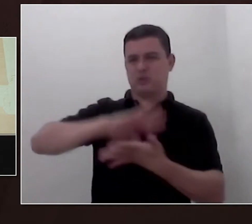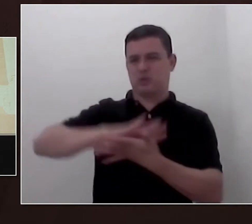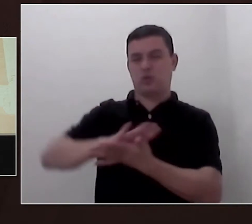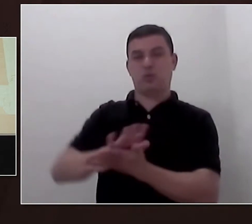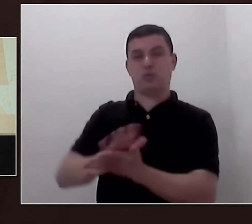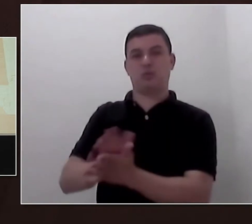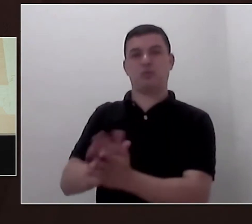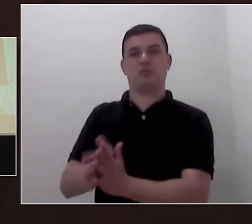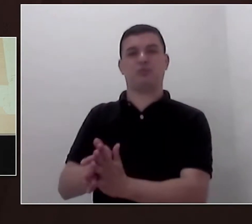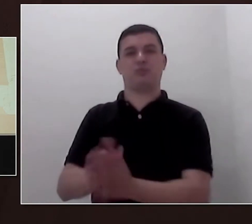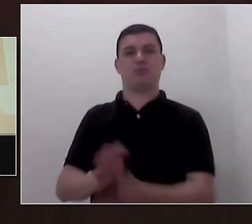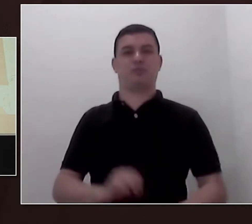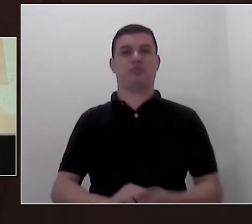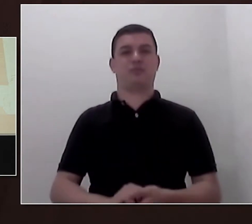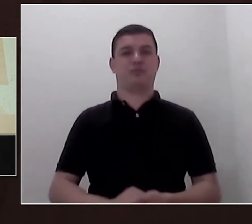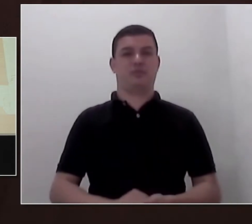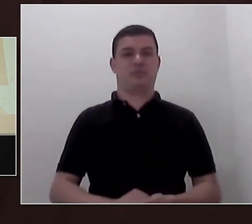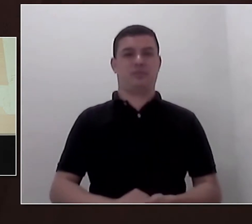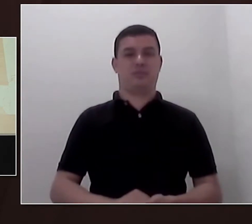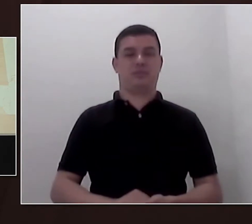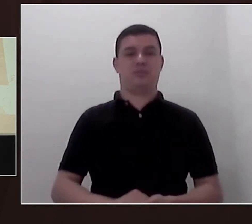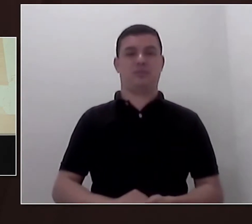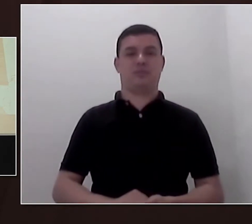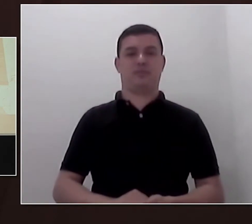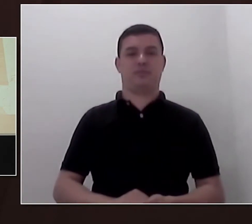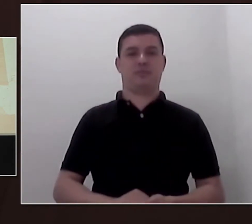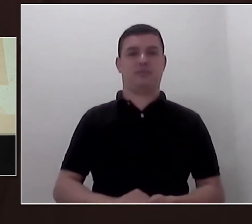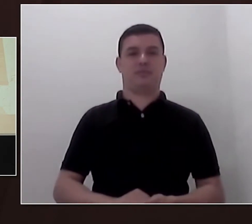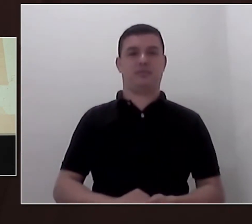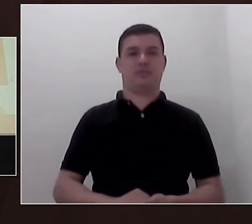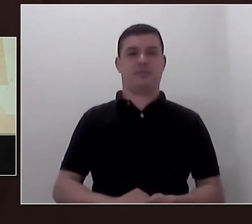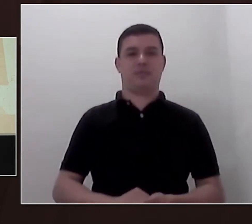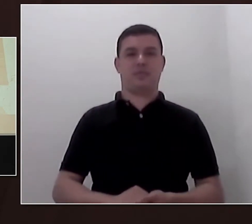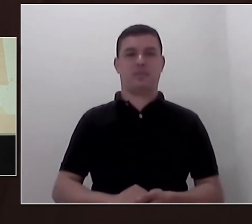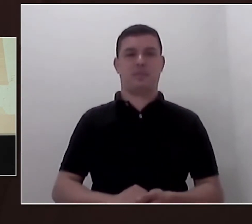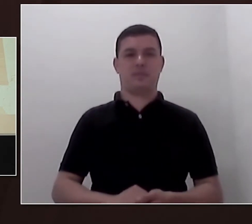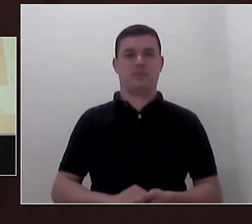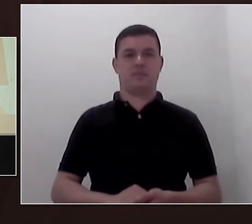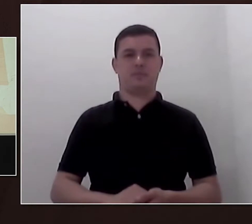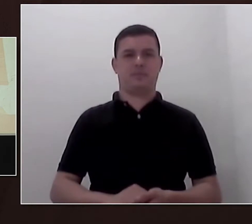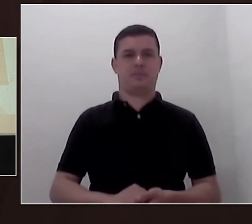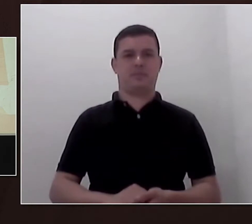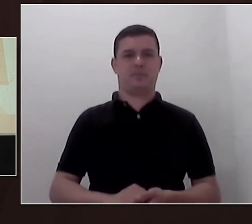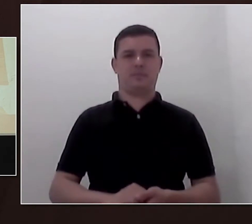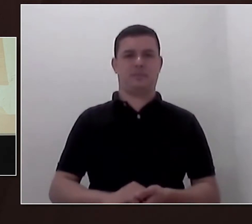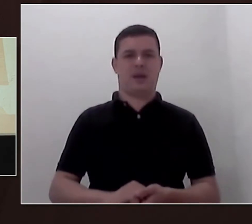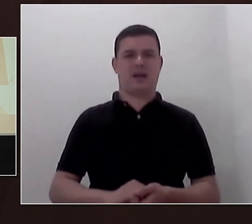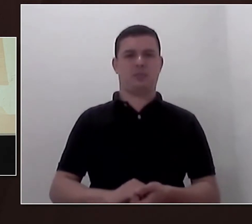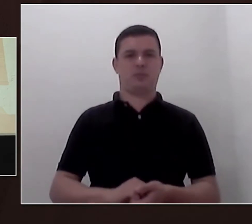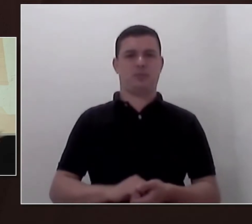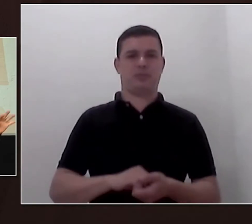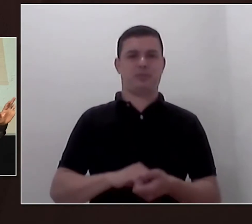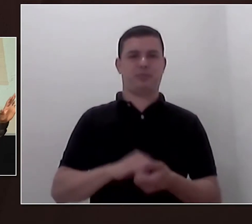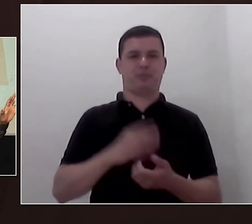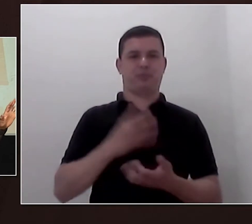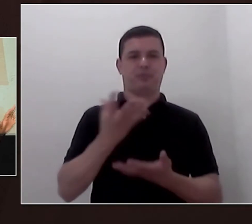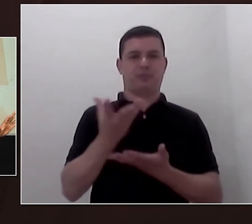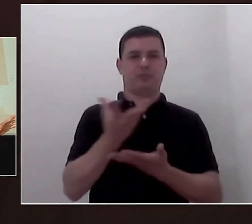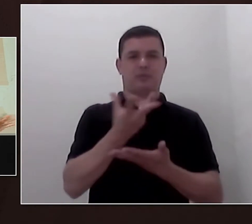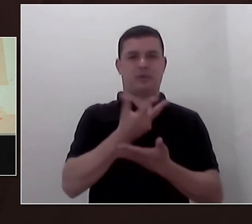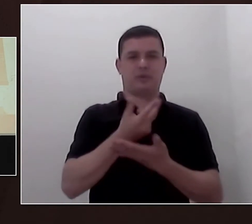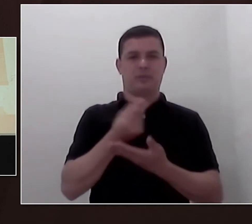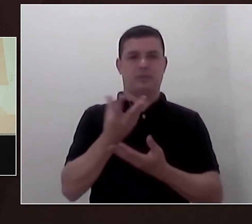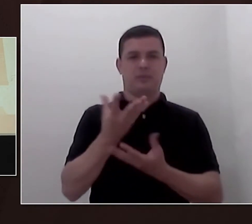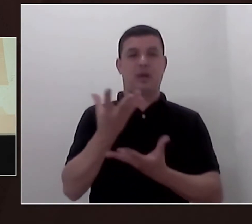igreja em Pérgamo. Então, a igreja em Pérgamo, a situação da igreja em Pérgamo não aconteceu de repente, já